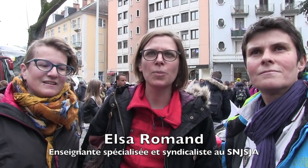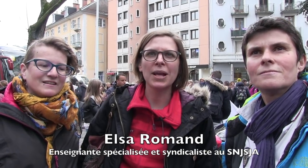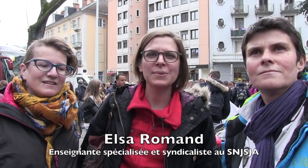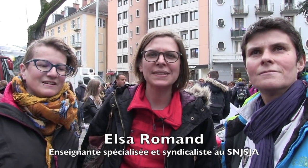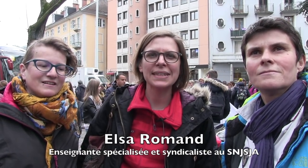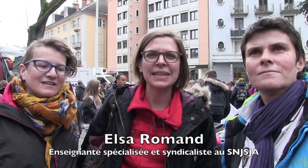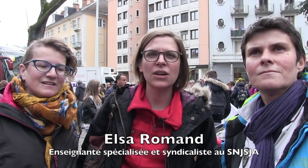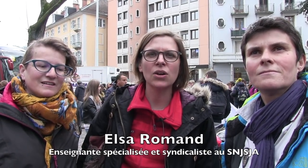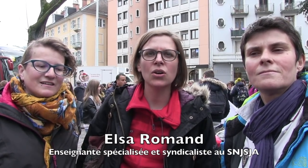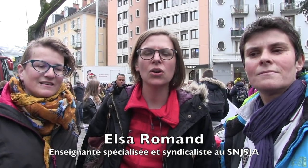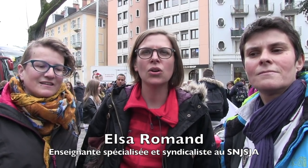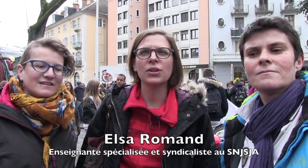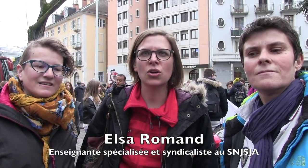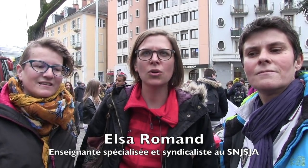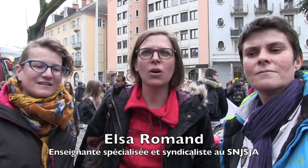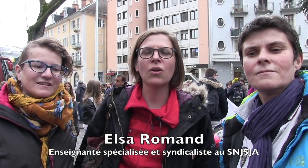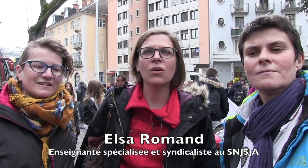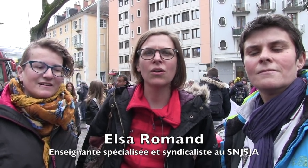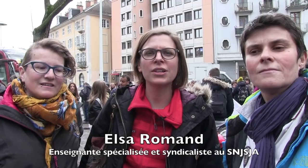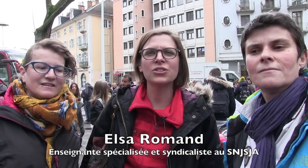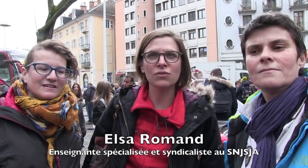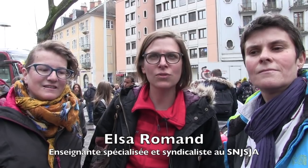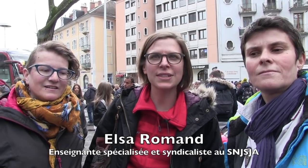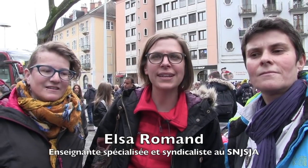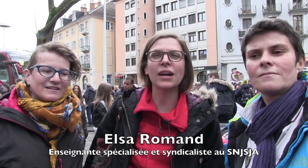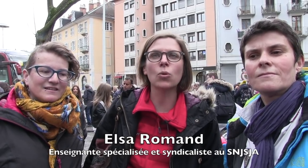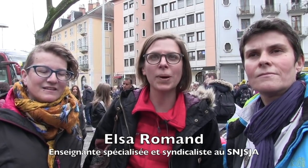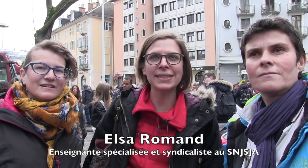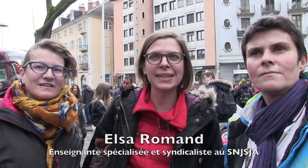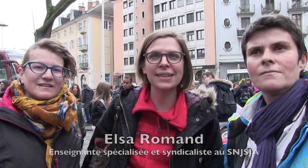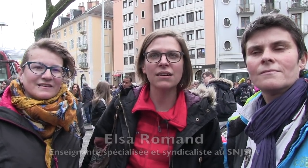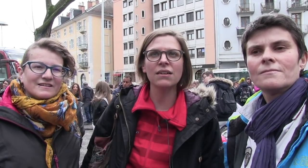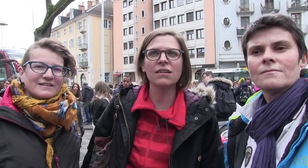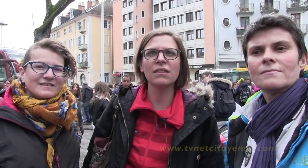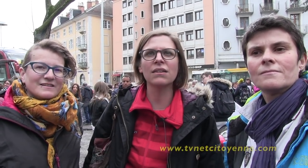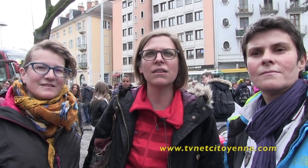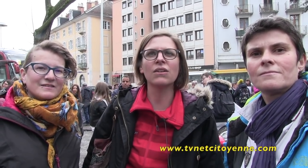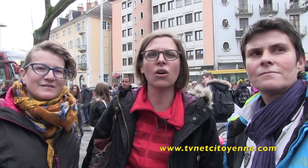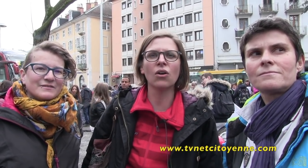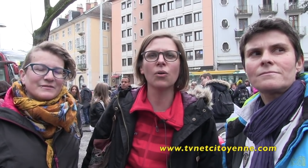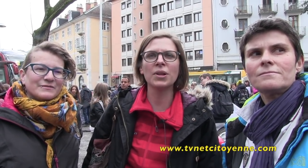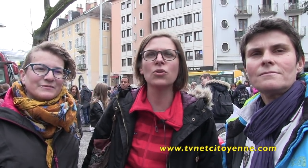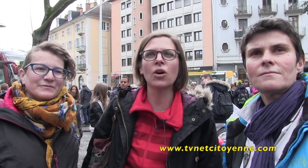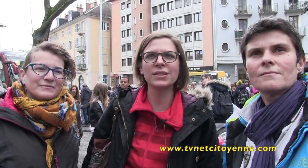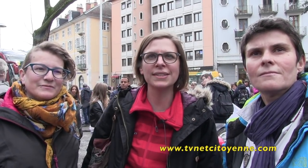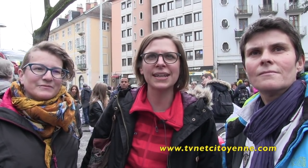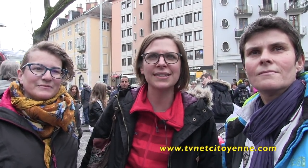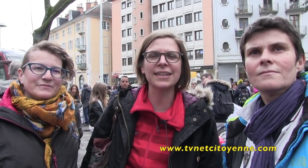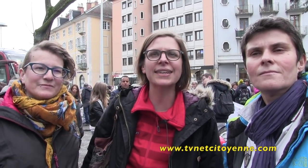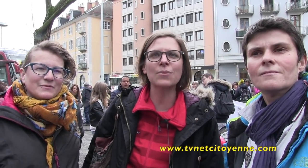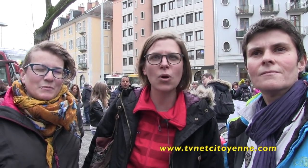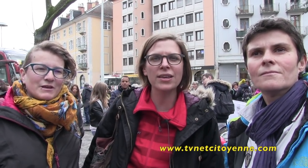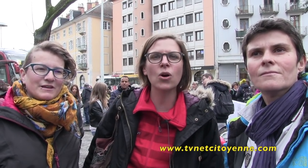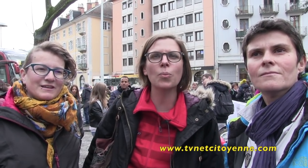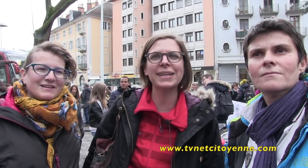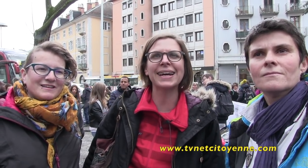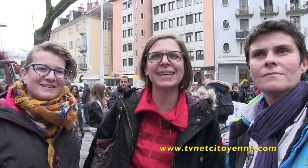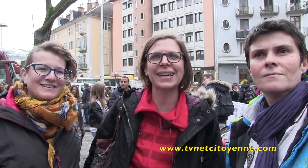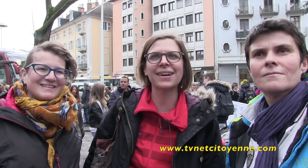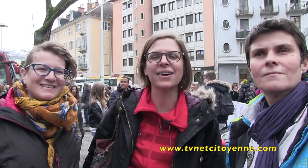problème, c'est comment les jeunes vont-ils être accompagnés en milieu ordinaire? C'est-à-dire quels moyens on met derrière